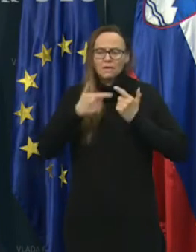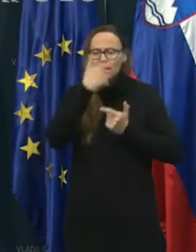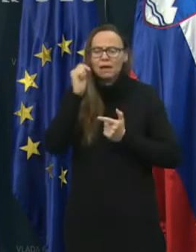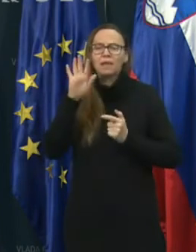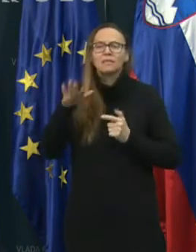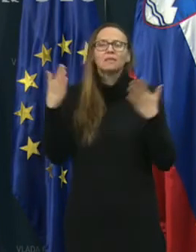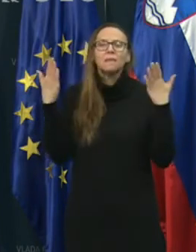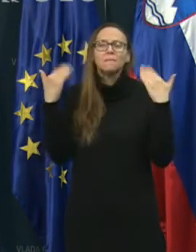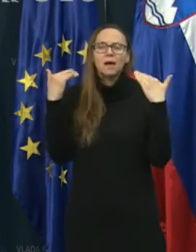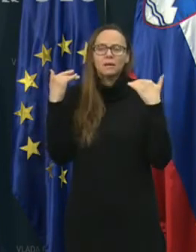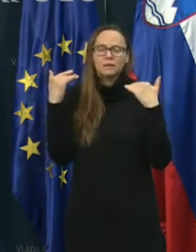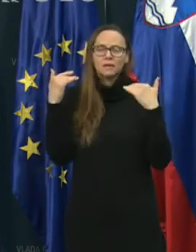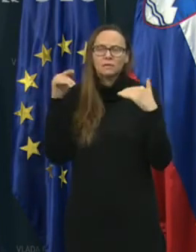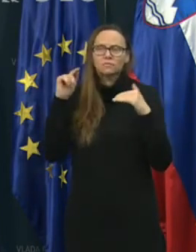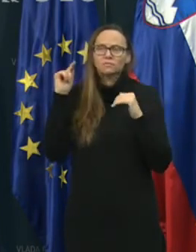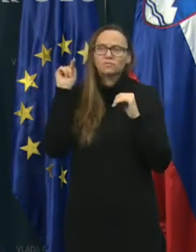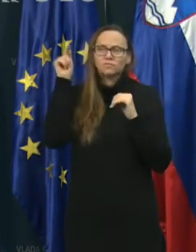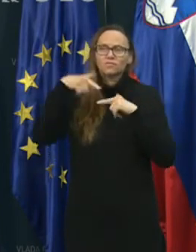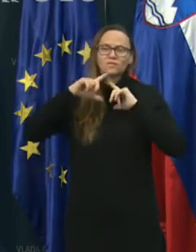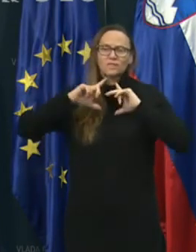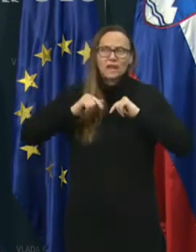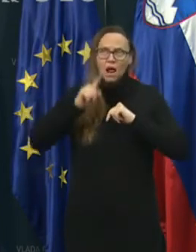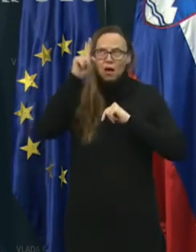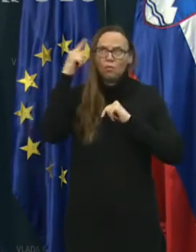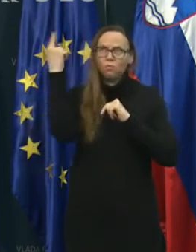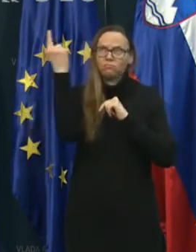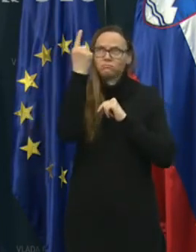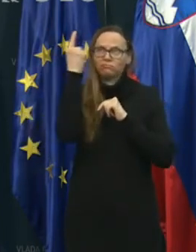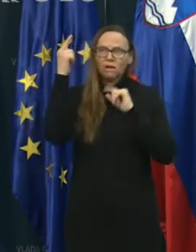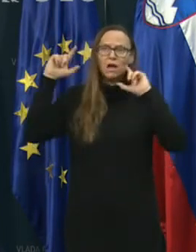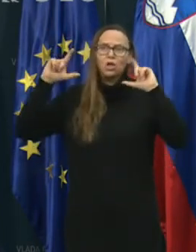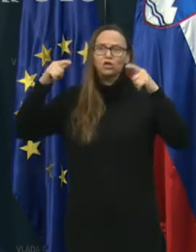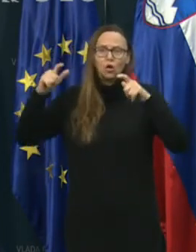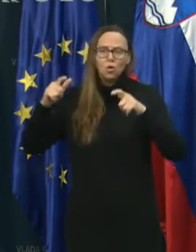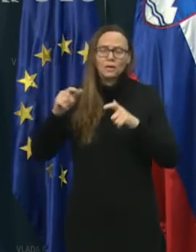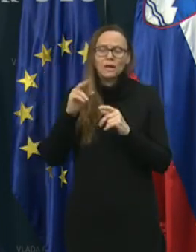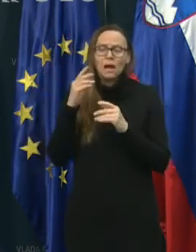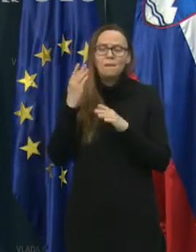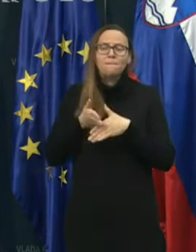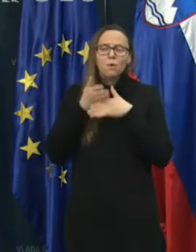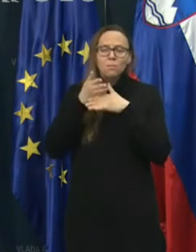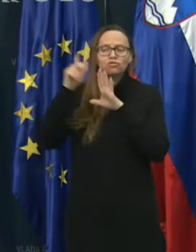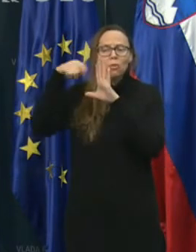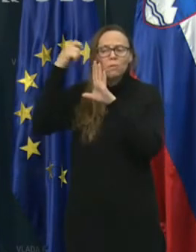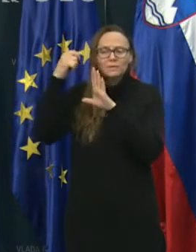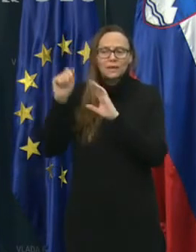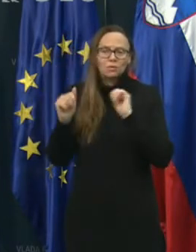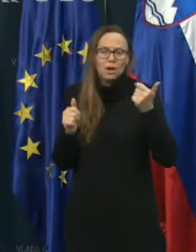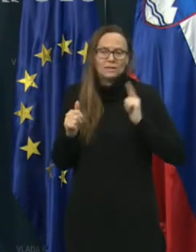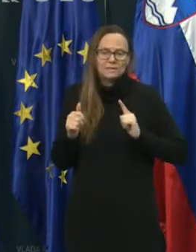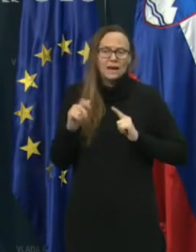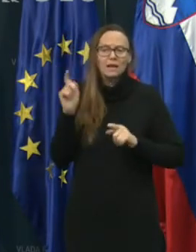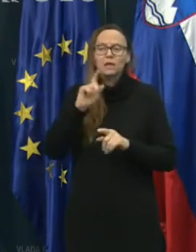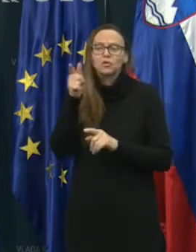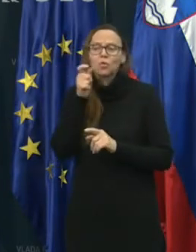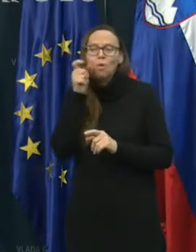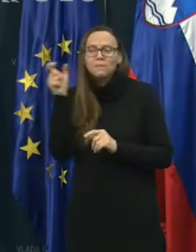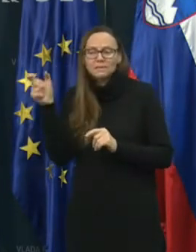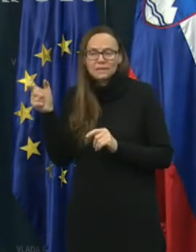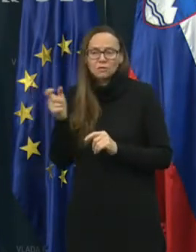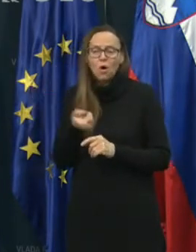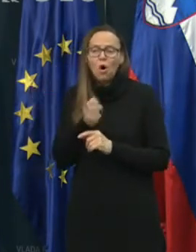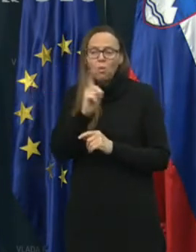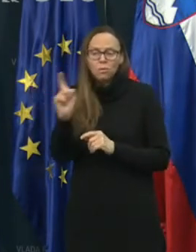in droni s pomočjo posnetkov na eni strani in z govorjeno besedo